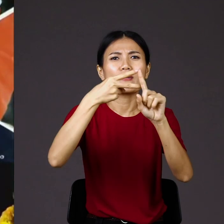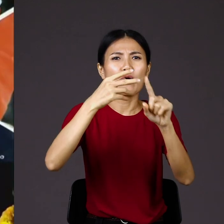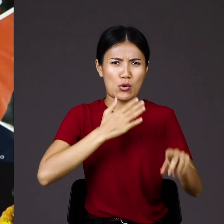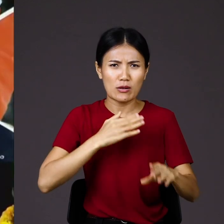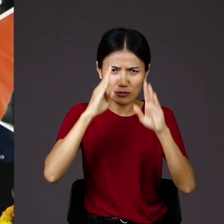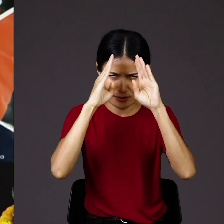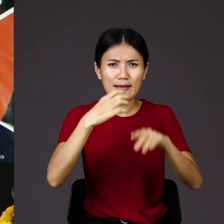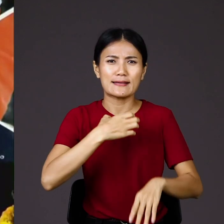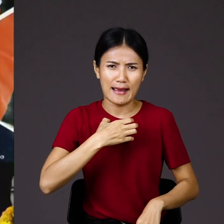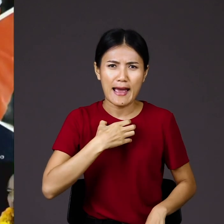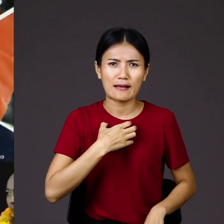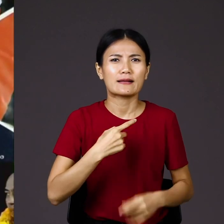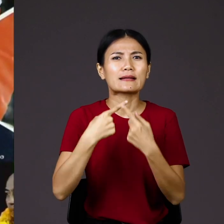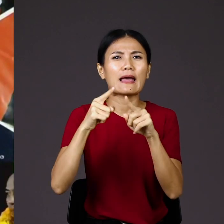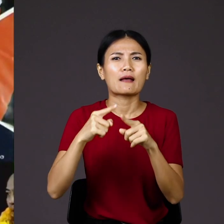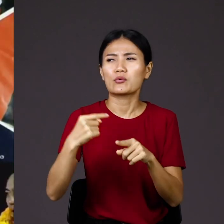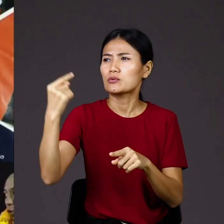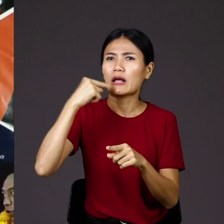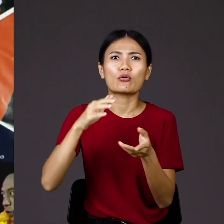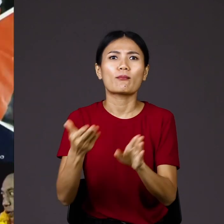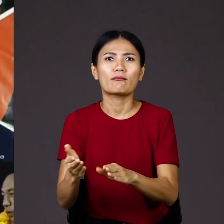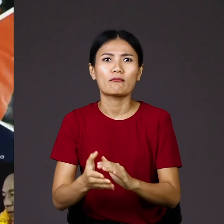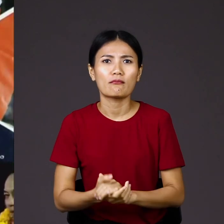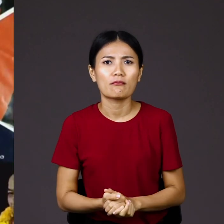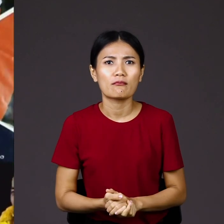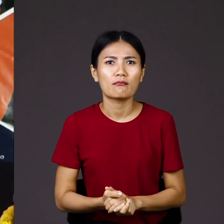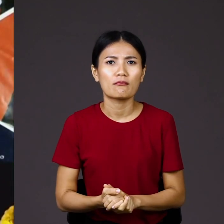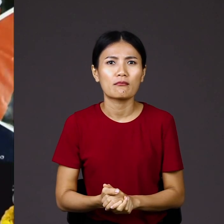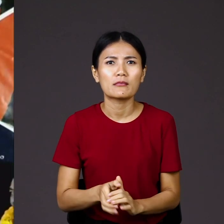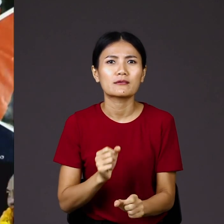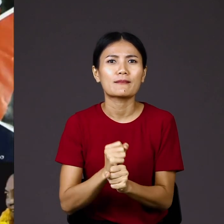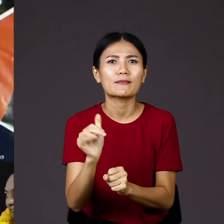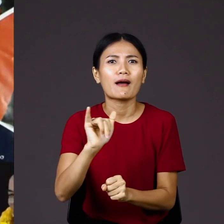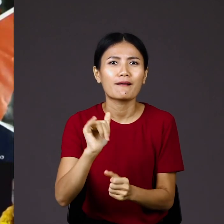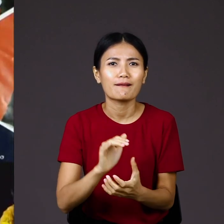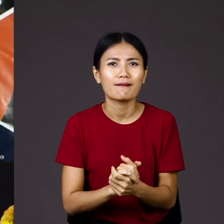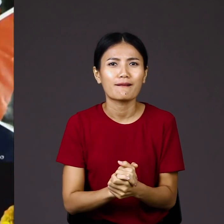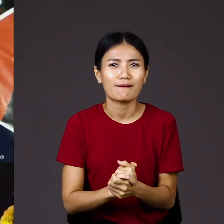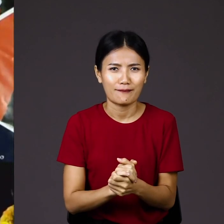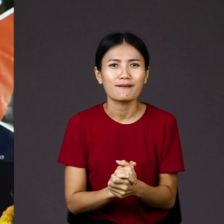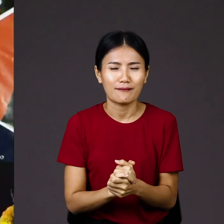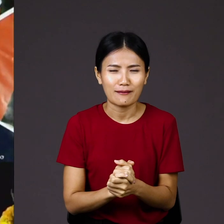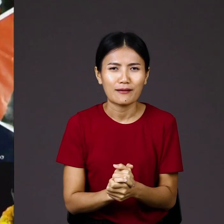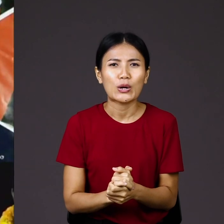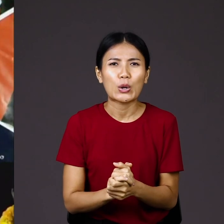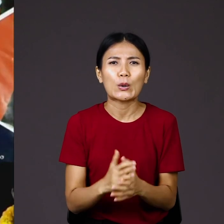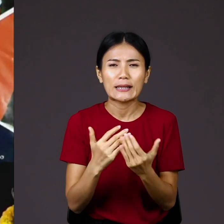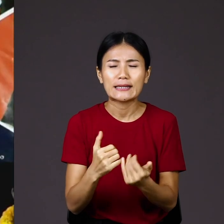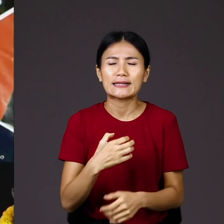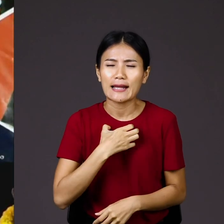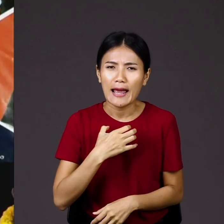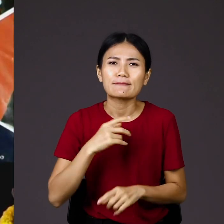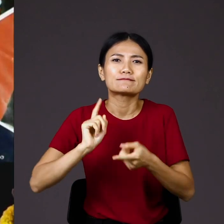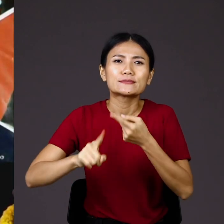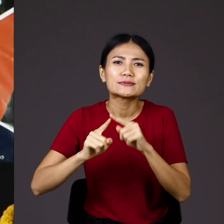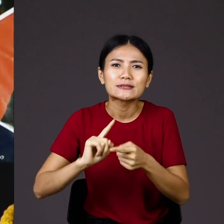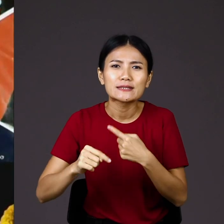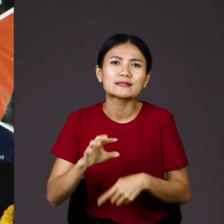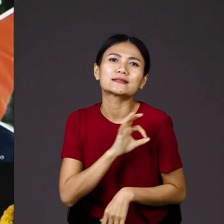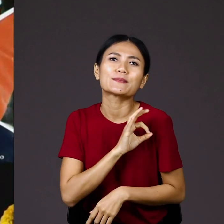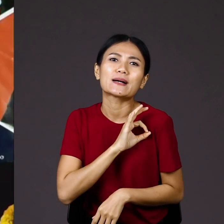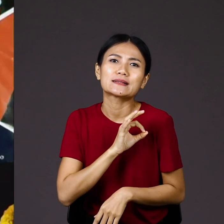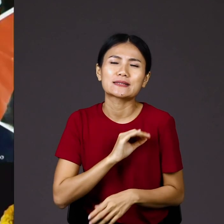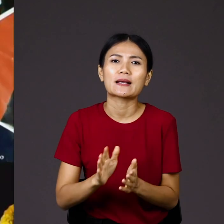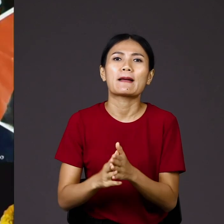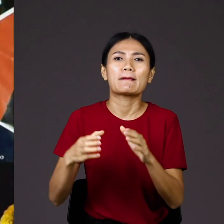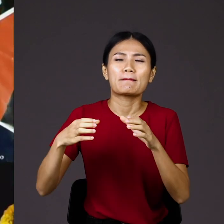คตใหม่เราตั้งใจเข้าไปเป็นแบบนี้แหละแต่มันถูกยุบไปก่อนยังไม่มีโอกาสทำก็ได้แต่หวังว่าเพื่อนสมาชิก